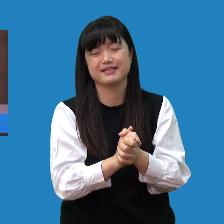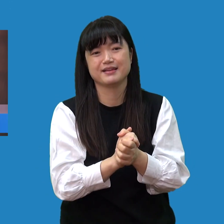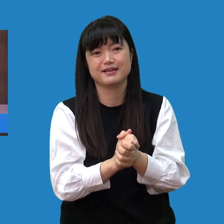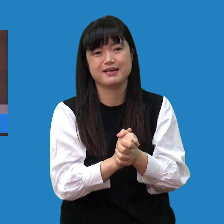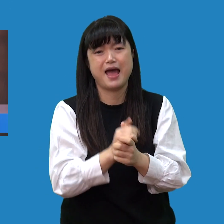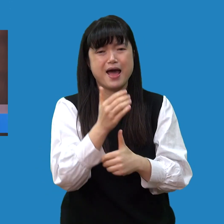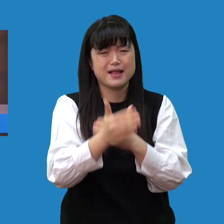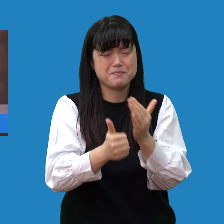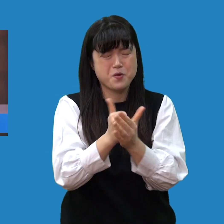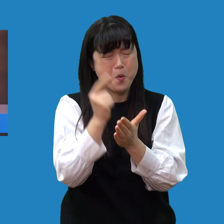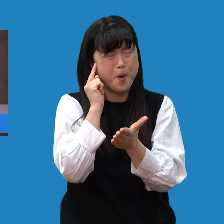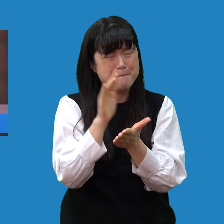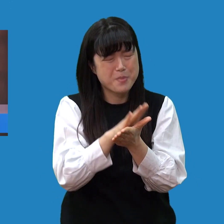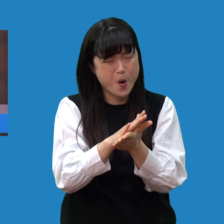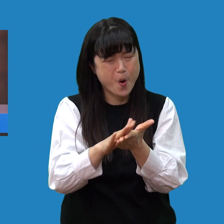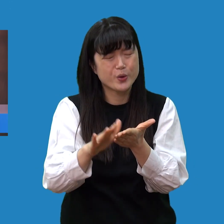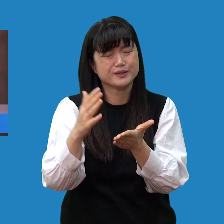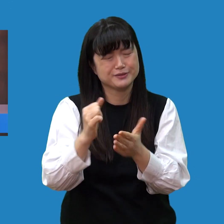하나님과 화평을 누리자.